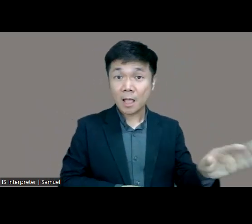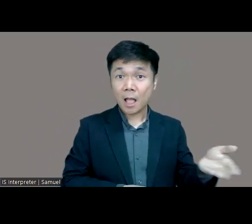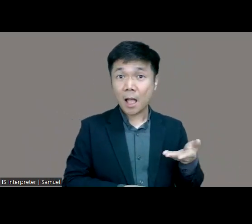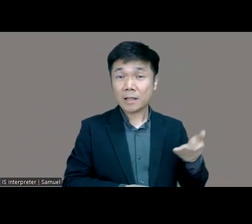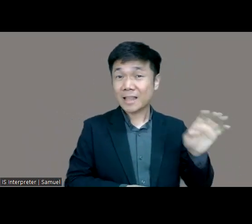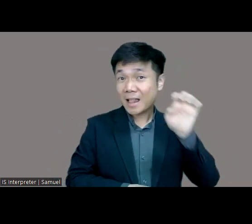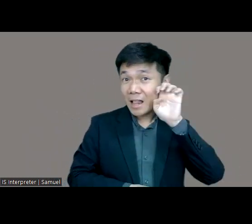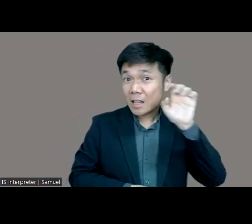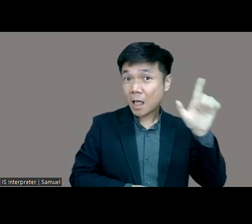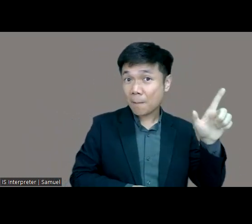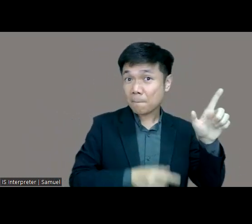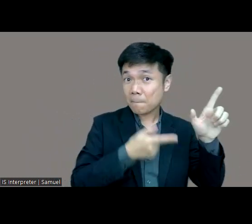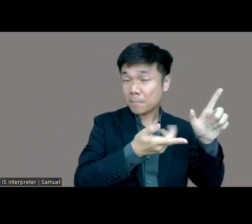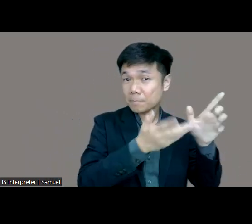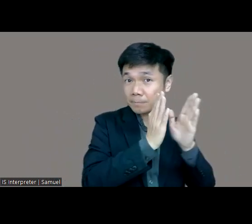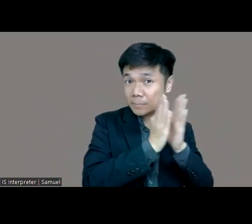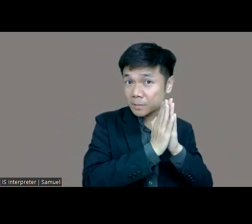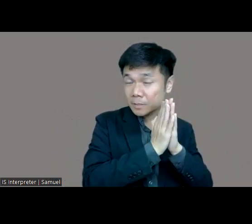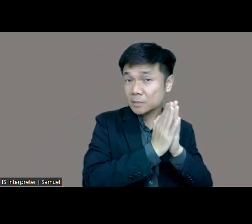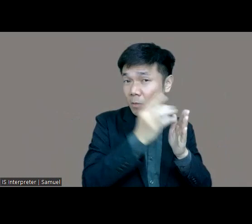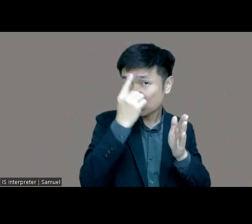je voudrais